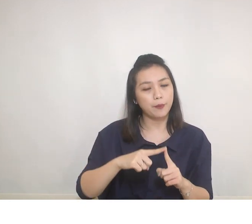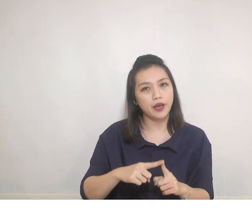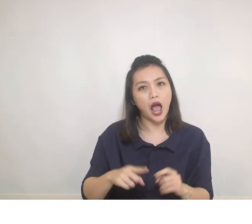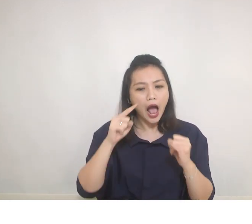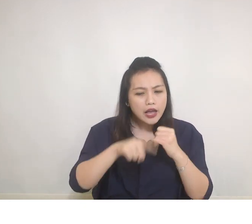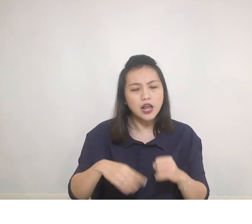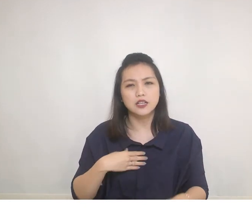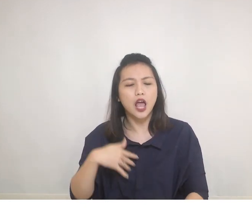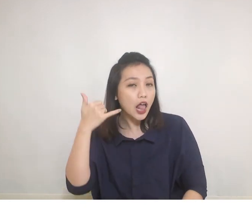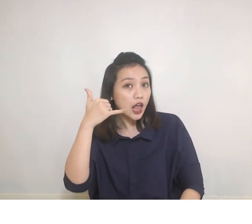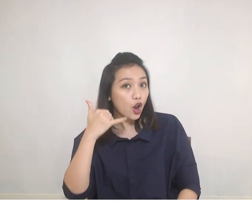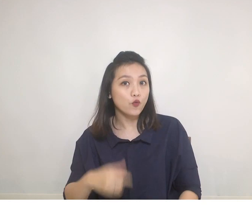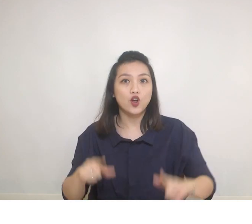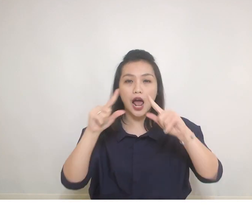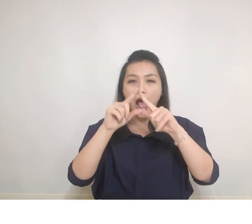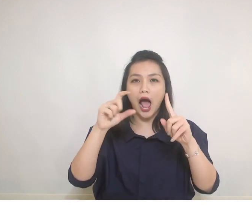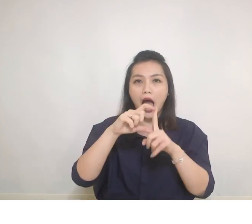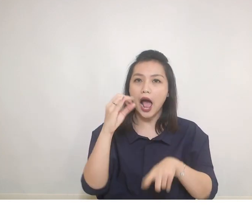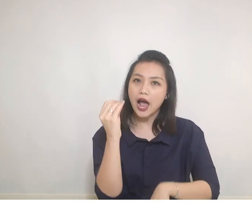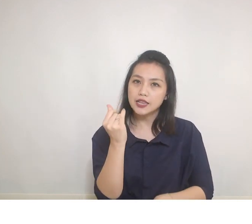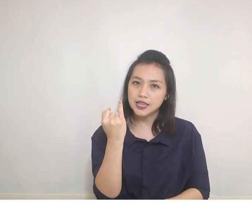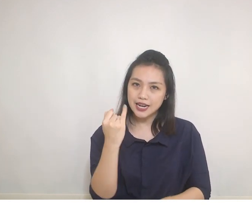Adrian sama Cileli itu kayak gitu. Dan